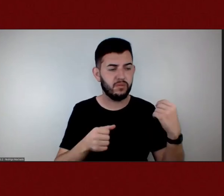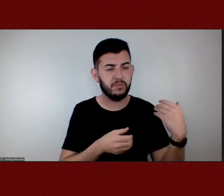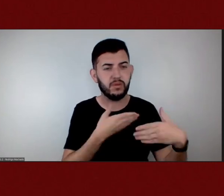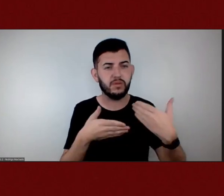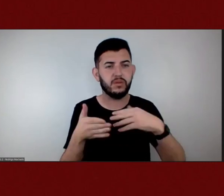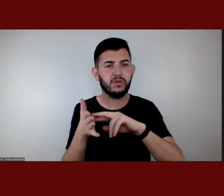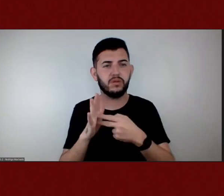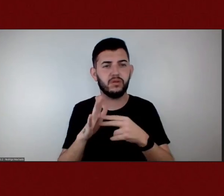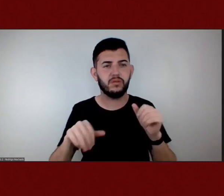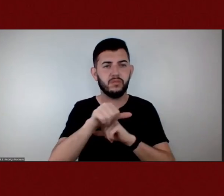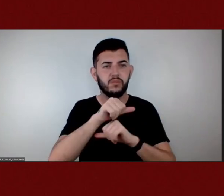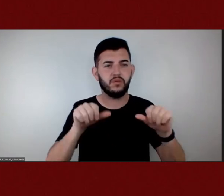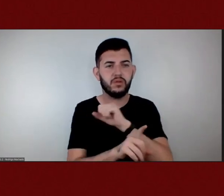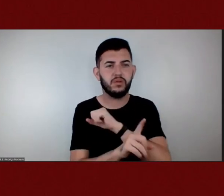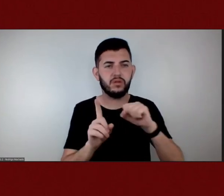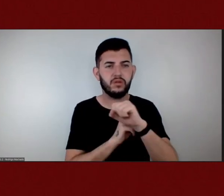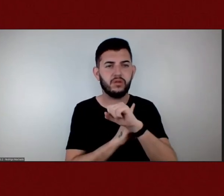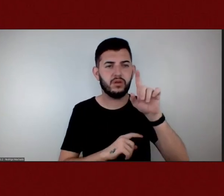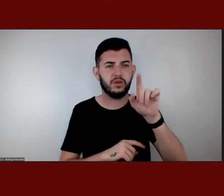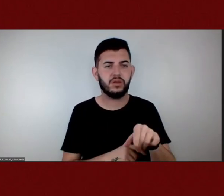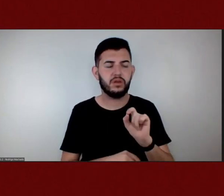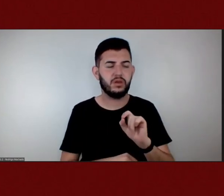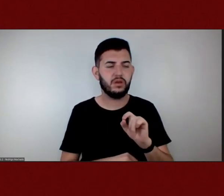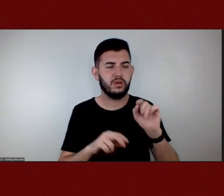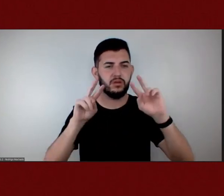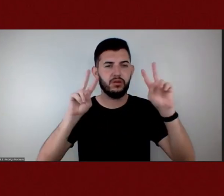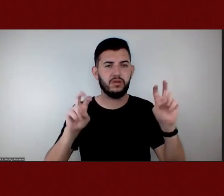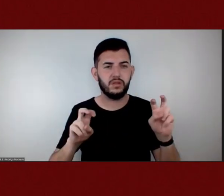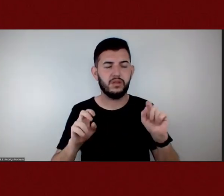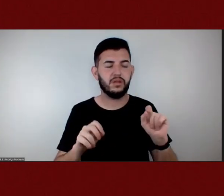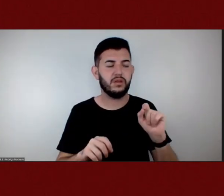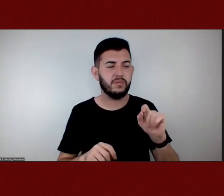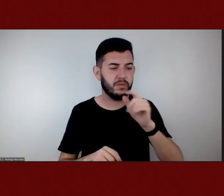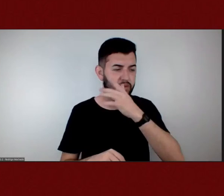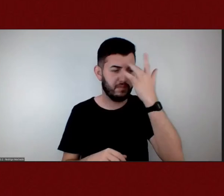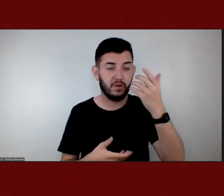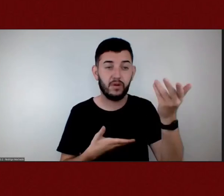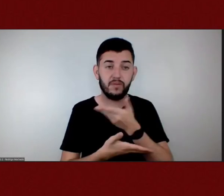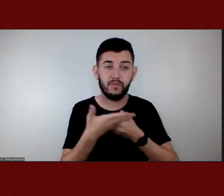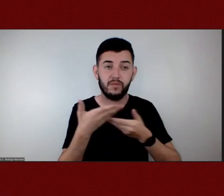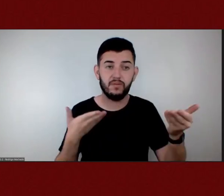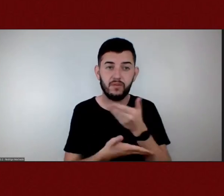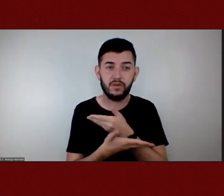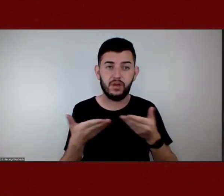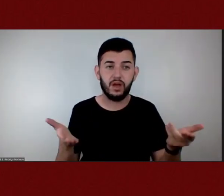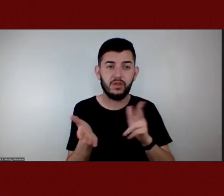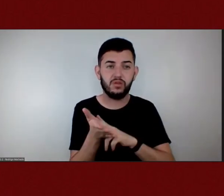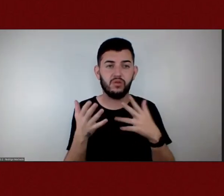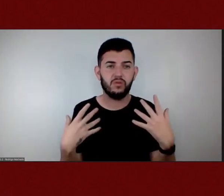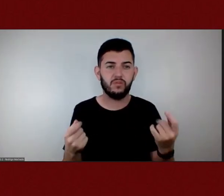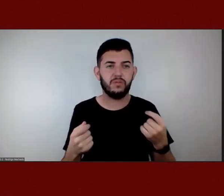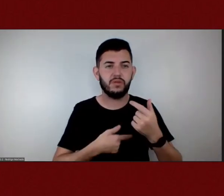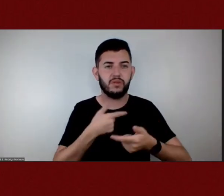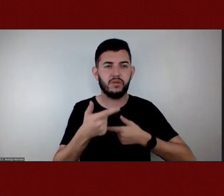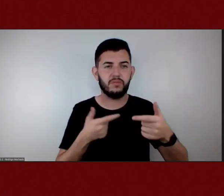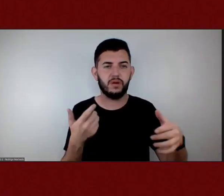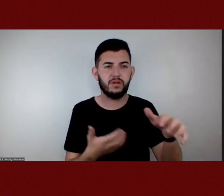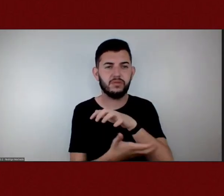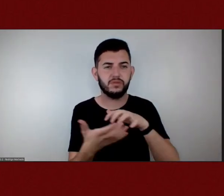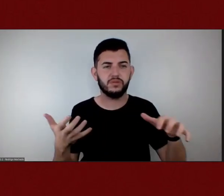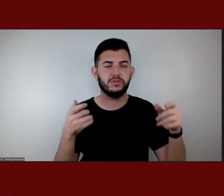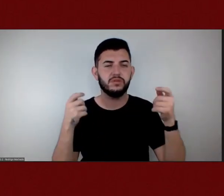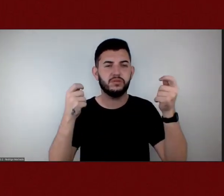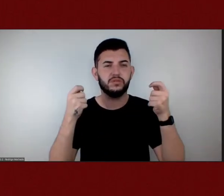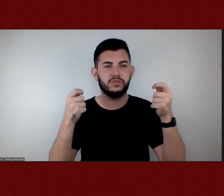os chamados, entre aspas, reformistas, também assumiam como sendo revolucionário. Era uma divergência maior com relação a